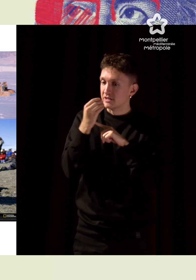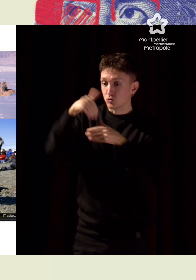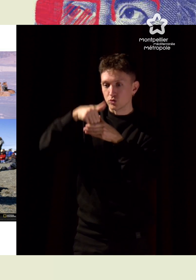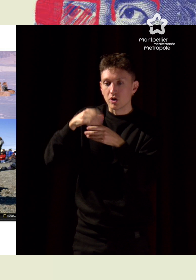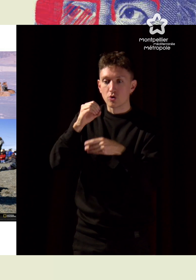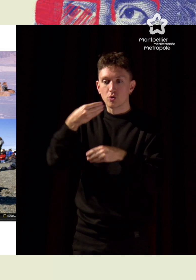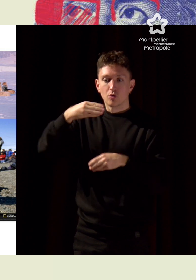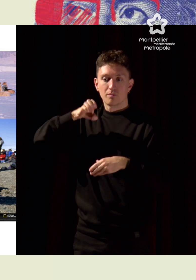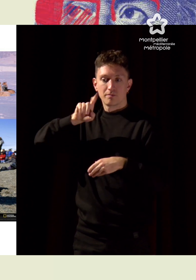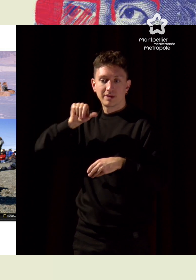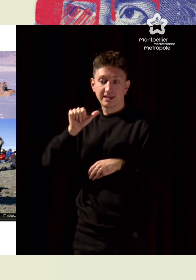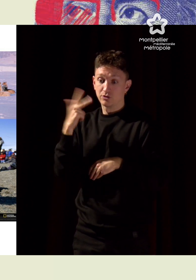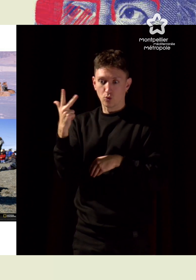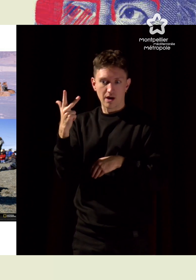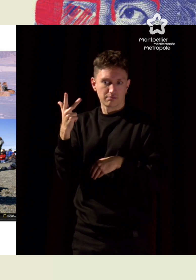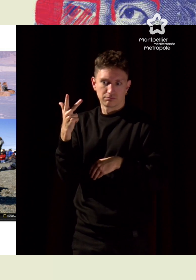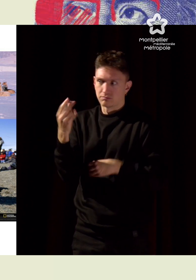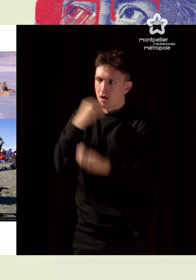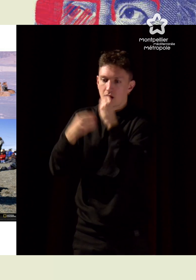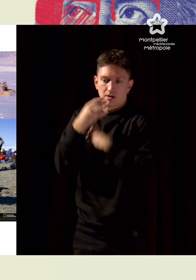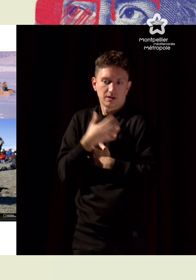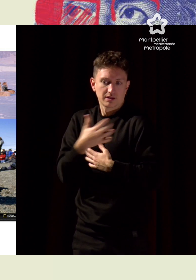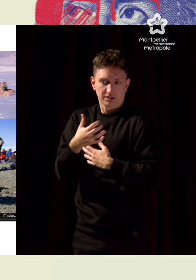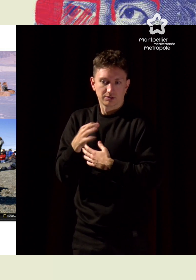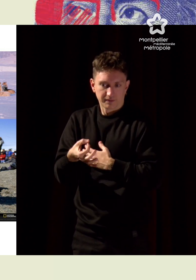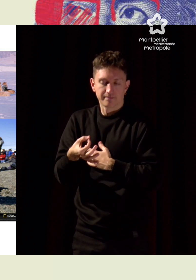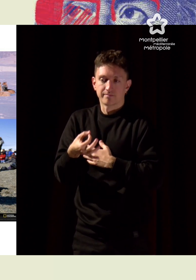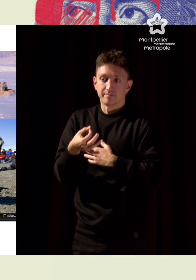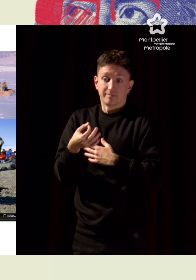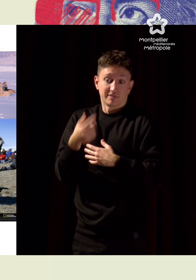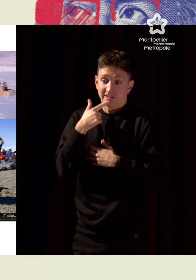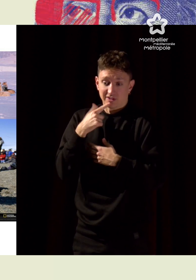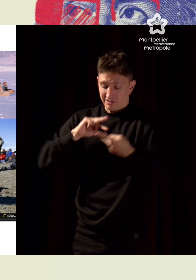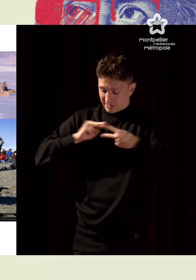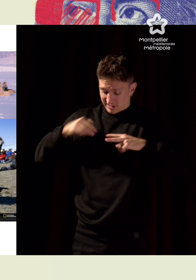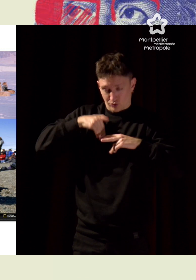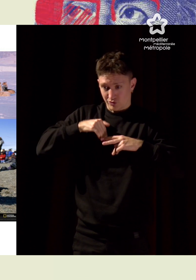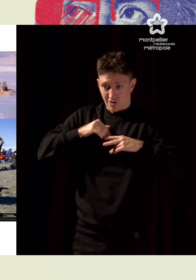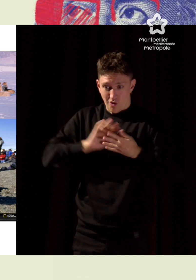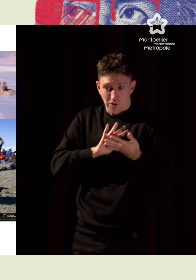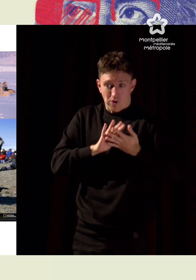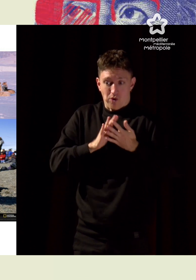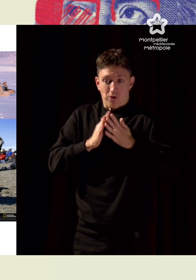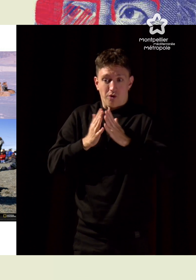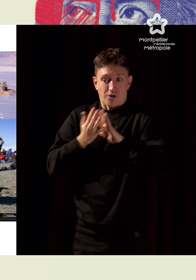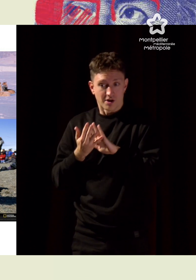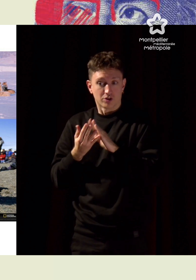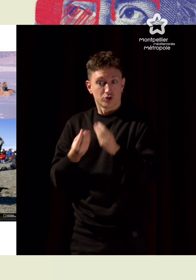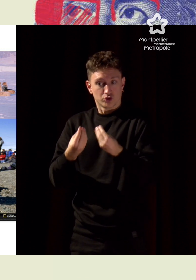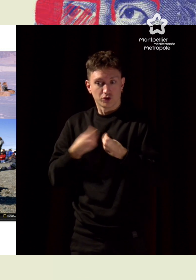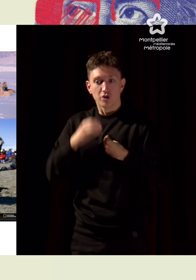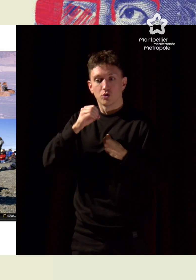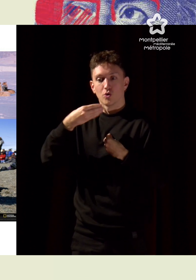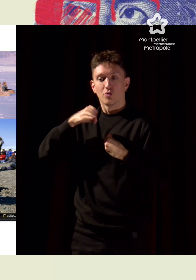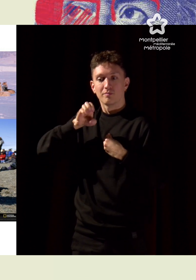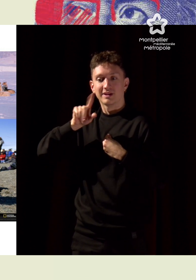3. Et ils ont sélectionné des variations, des mutations qui permettent de digérer les oméga 3. Si